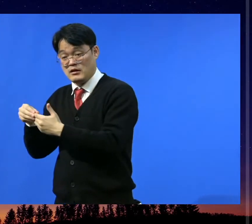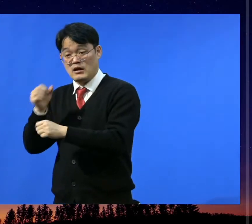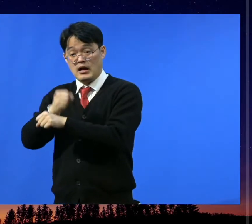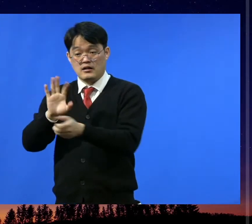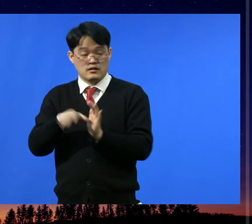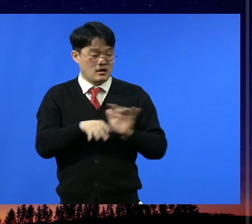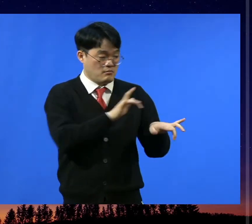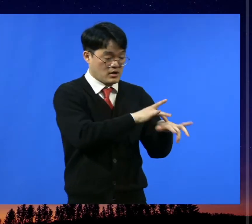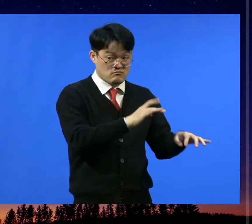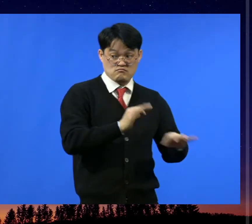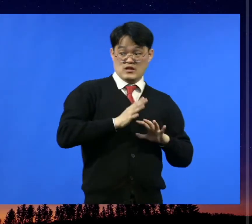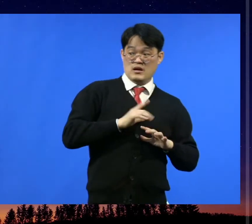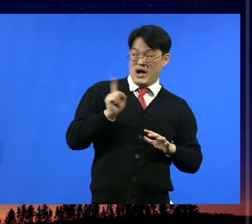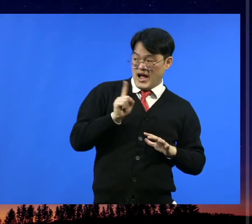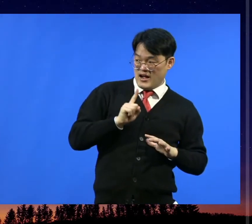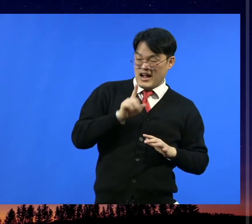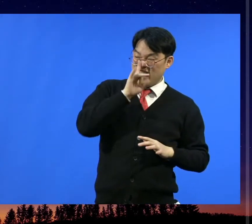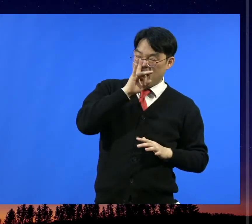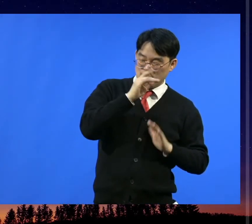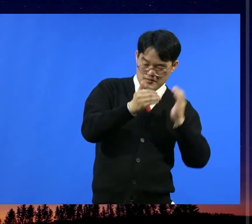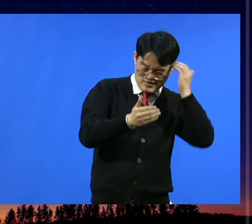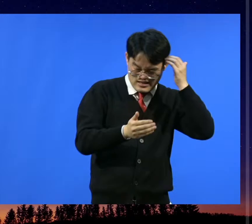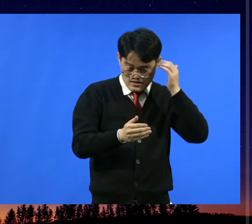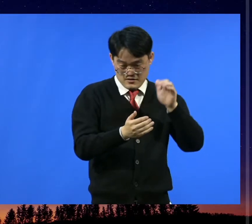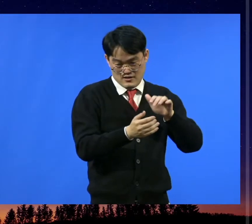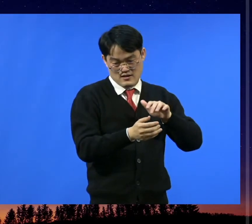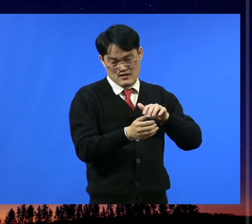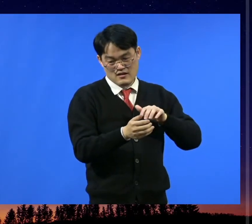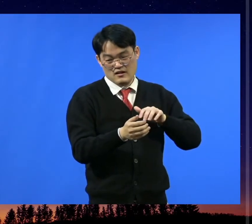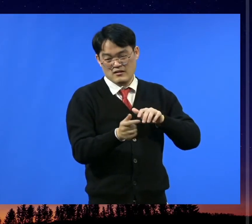우리가 전도하러 나가는, 전도 복보를 하시는 분들이